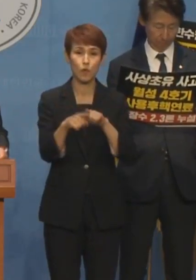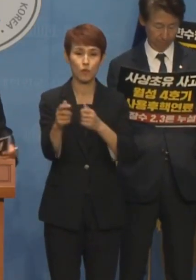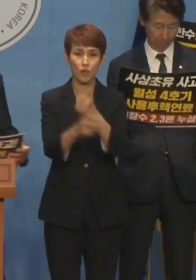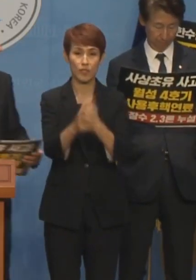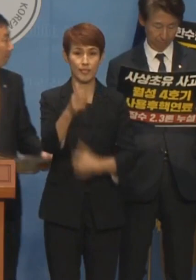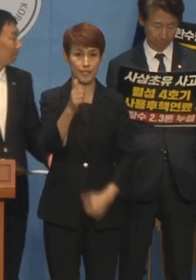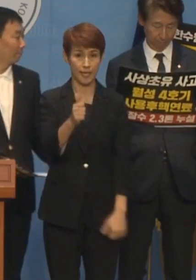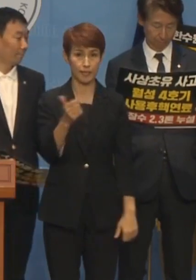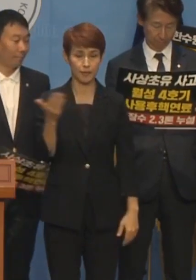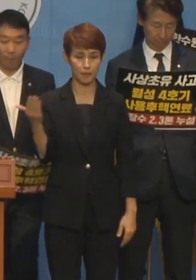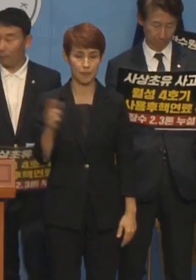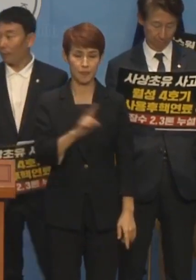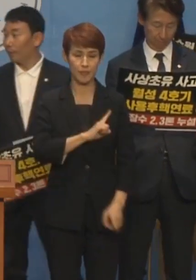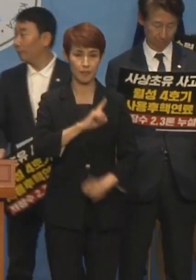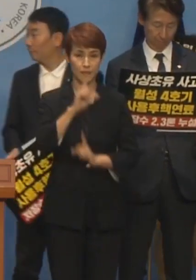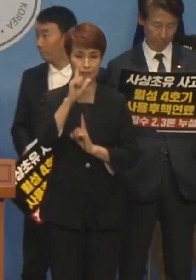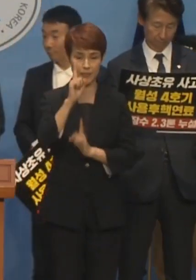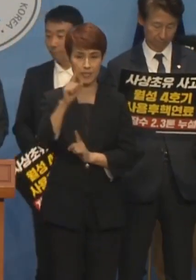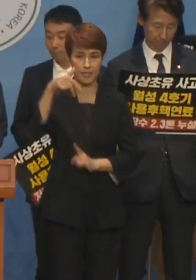하겠습니다.